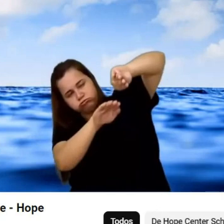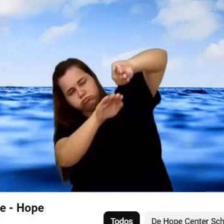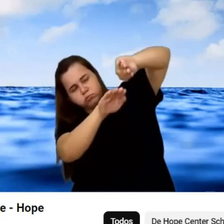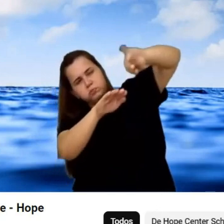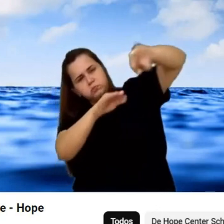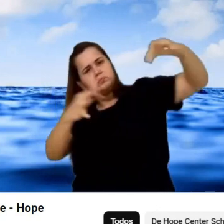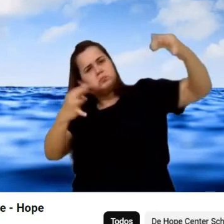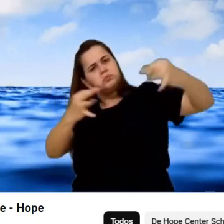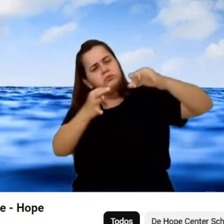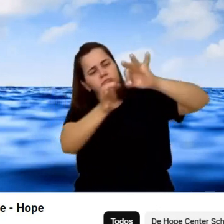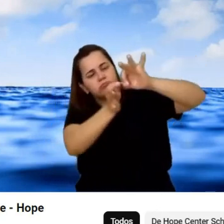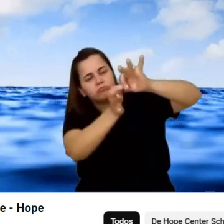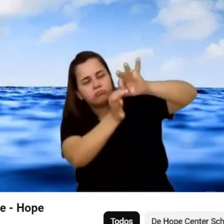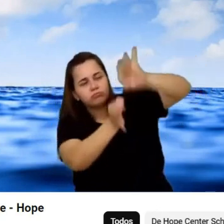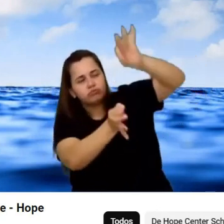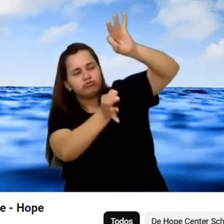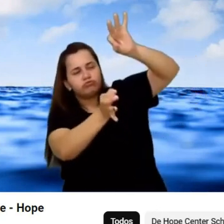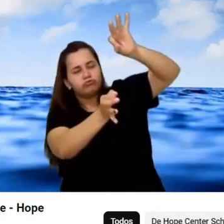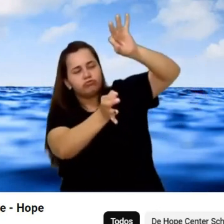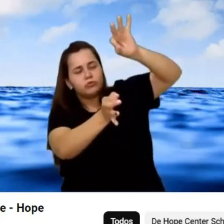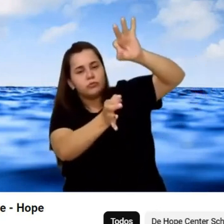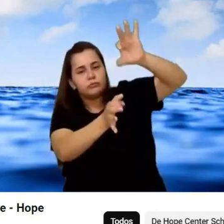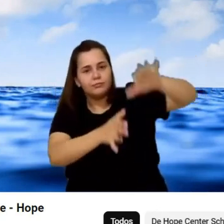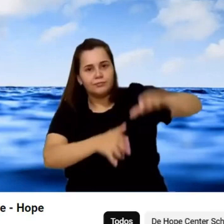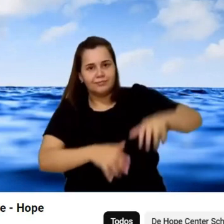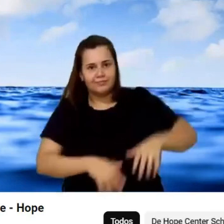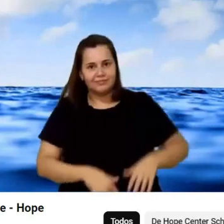para cima, e